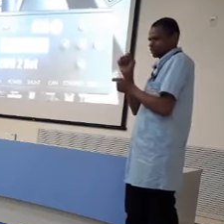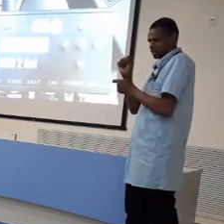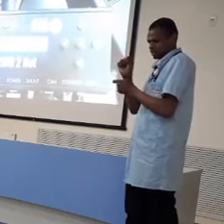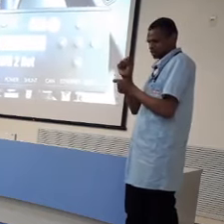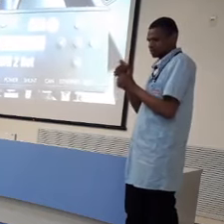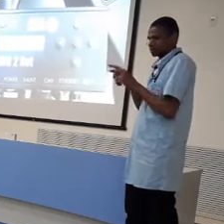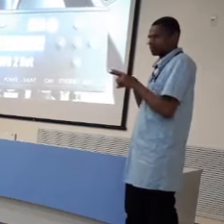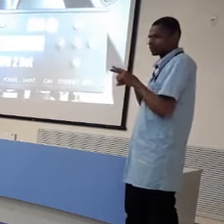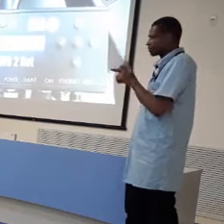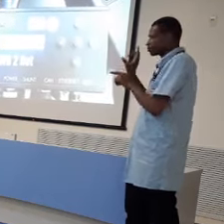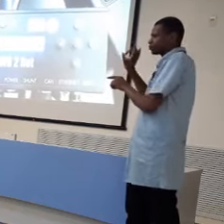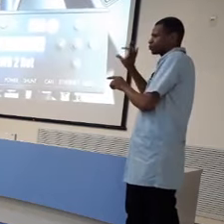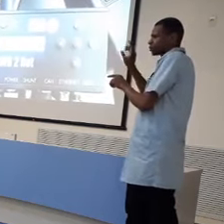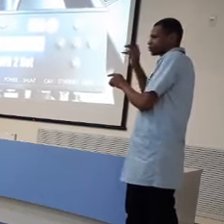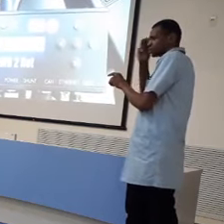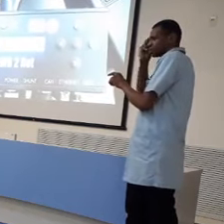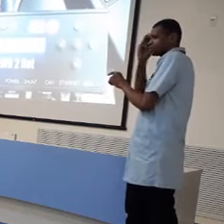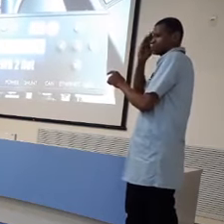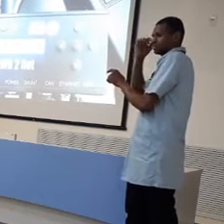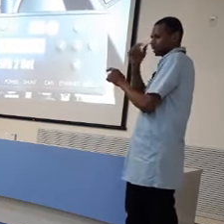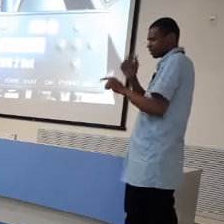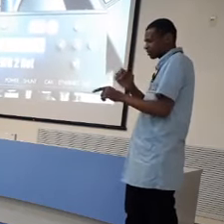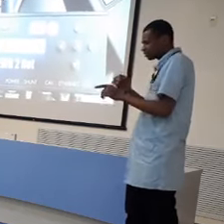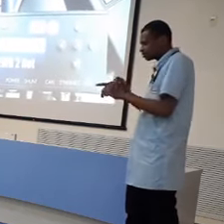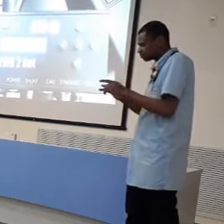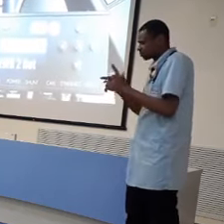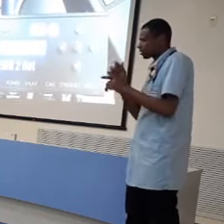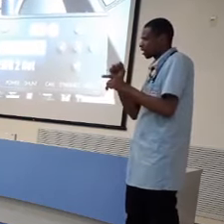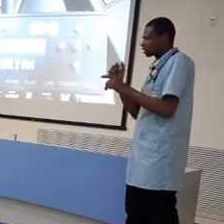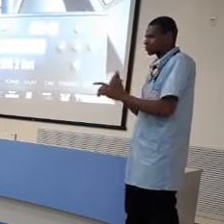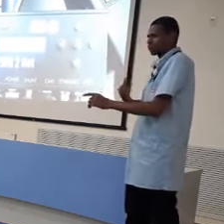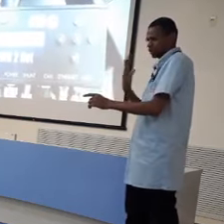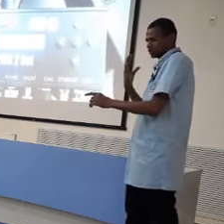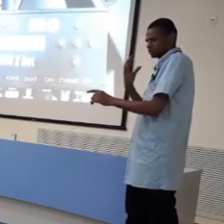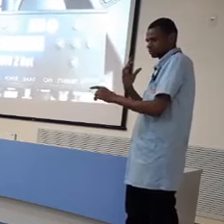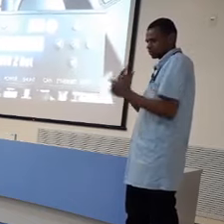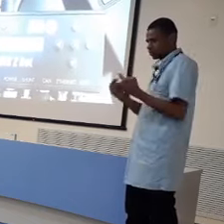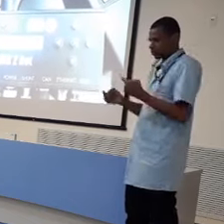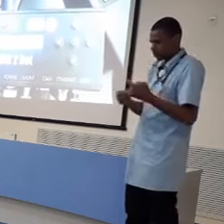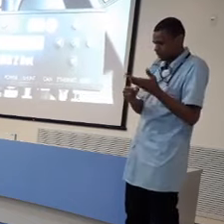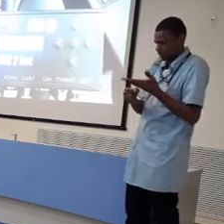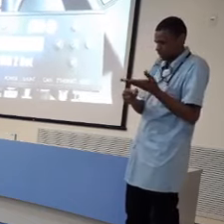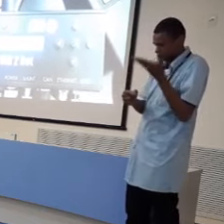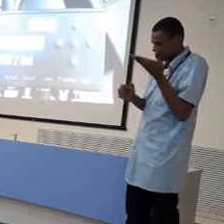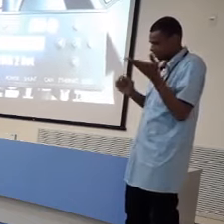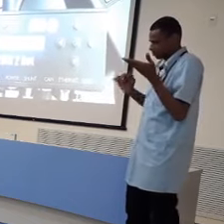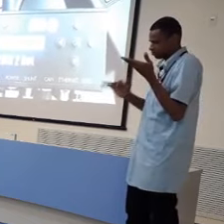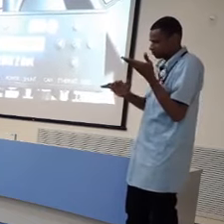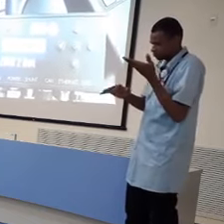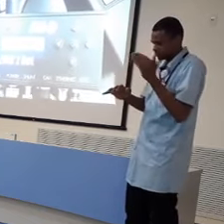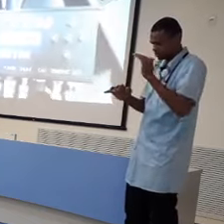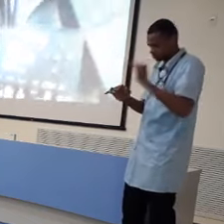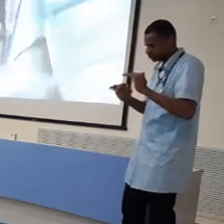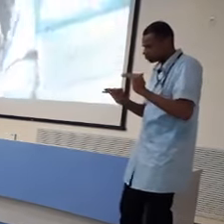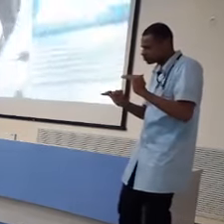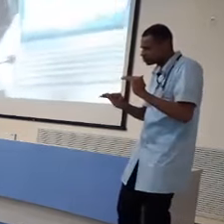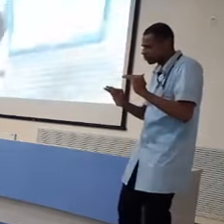a regulagem do gás, da vazão do gás, conforme vai mudando a corrente de soldagem.